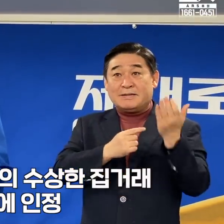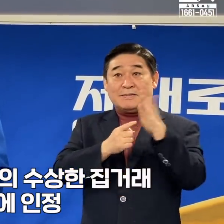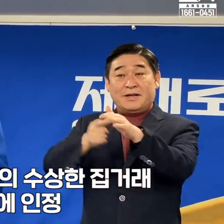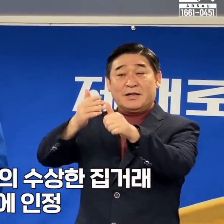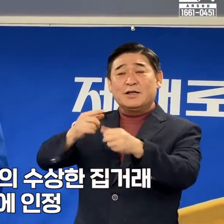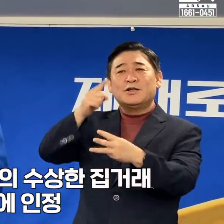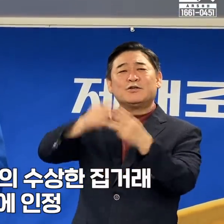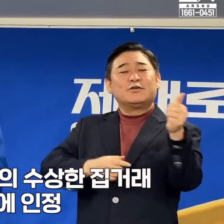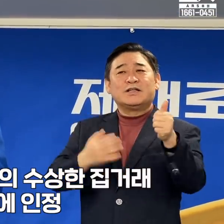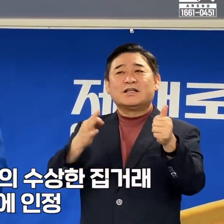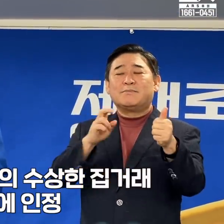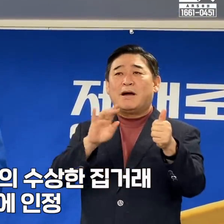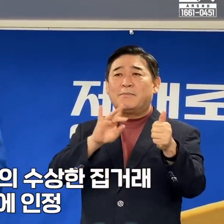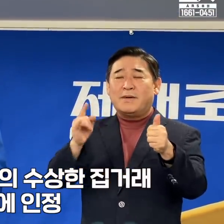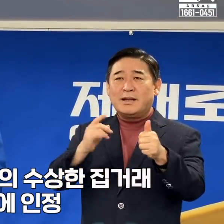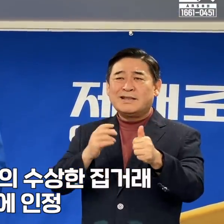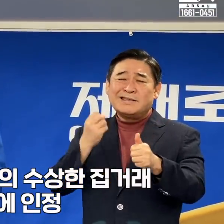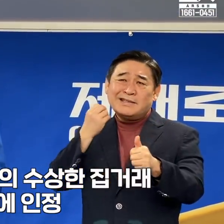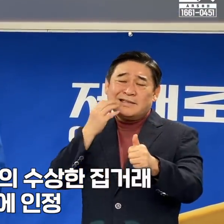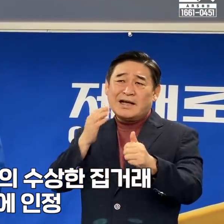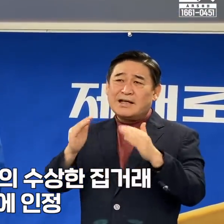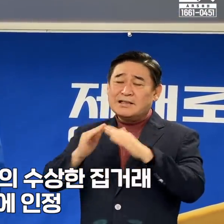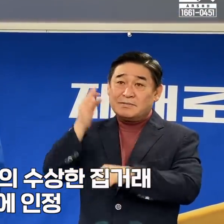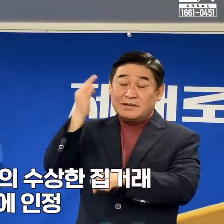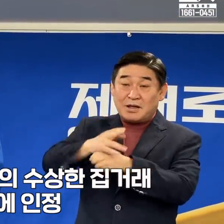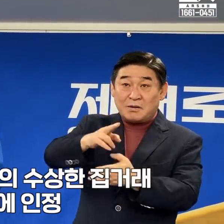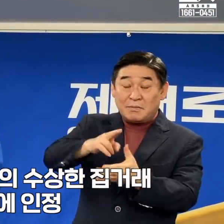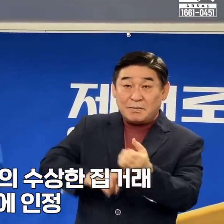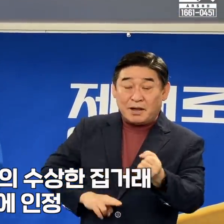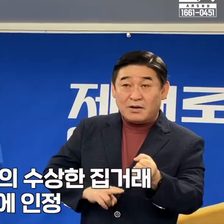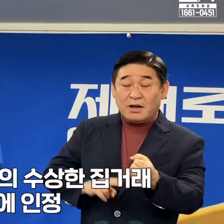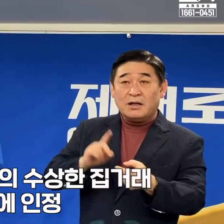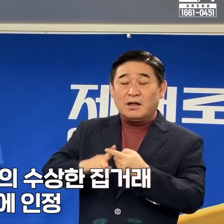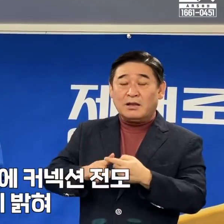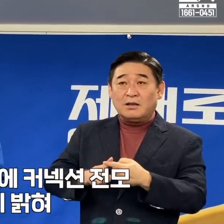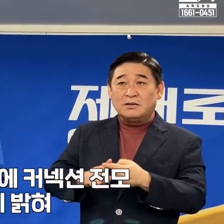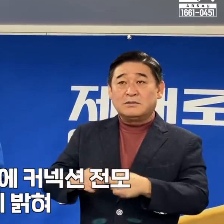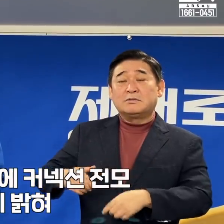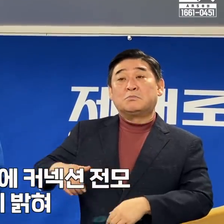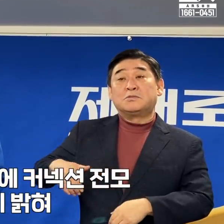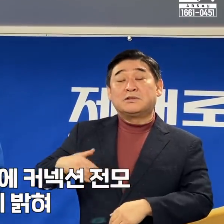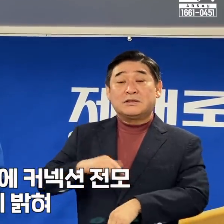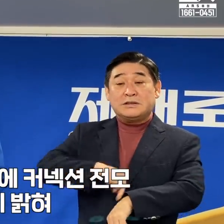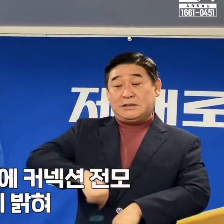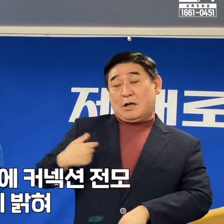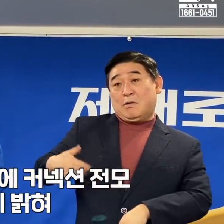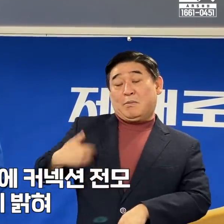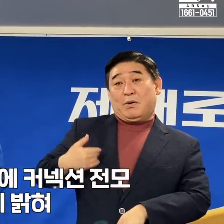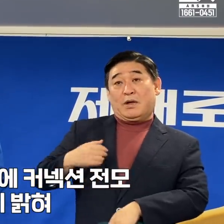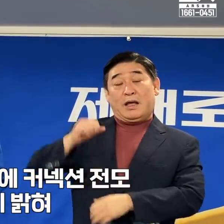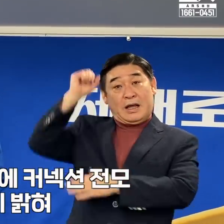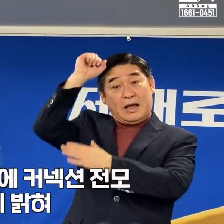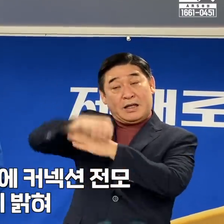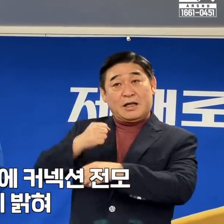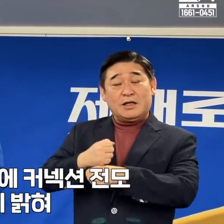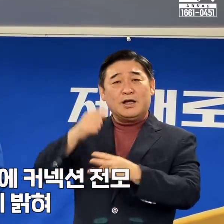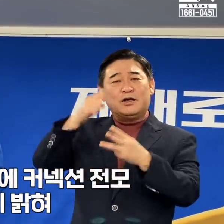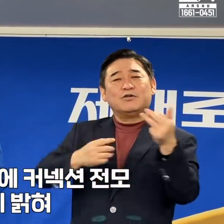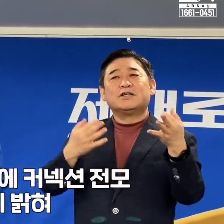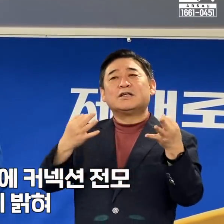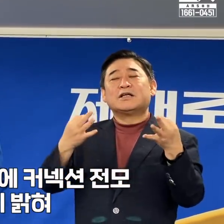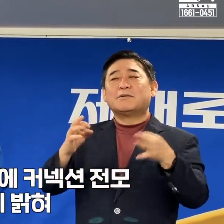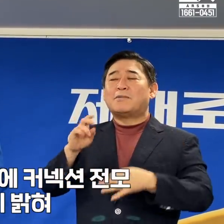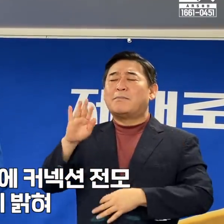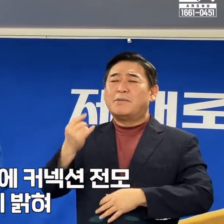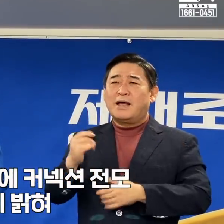윤석열 후보가 김만배와의 수상한 직거래 의혹을 얼떨결에 인정했습니다. 기왕 시인한 김에 윤석열,